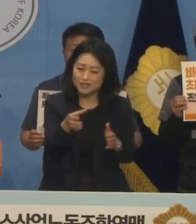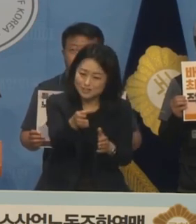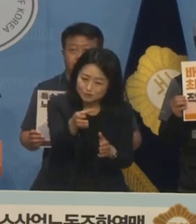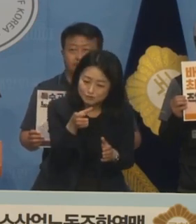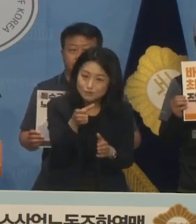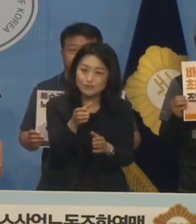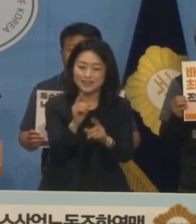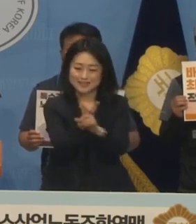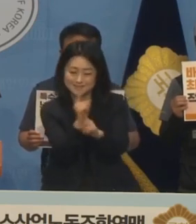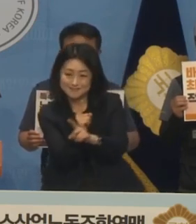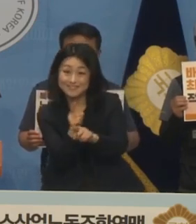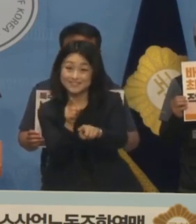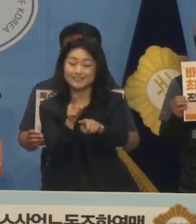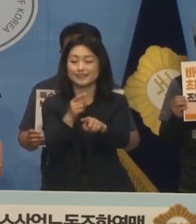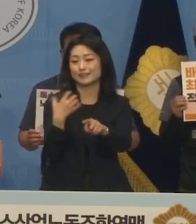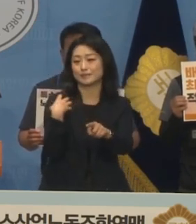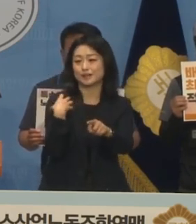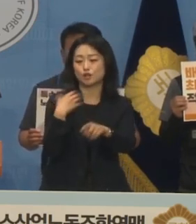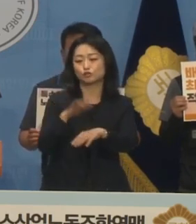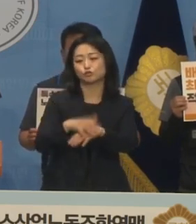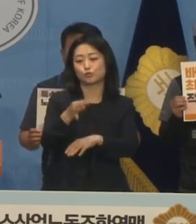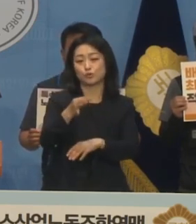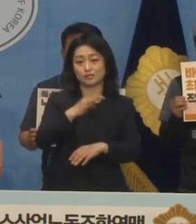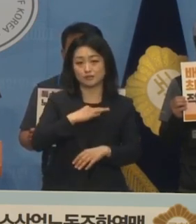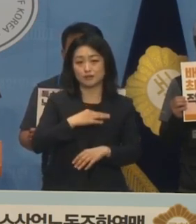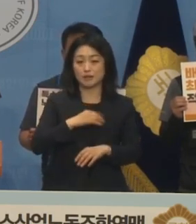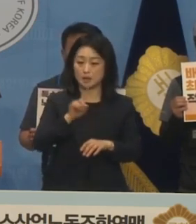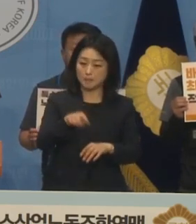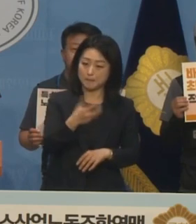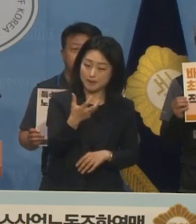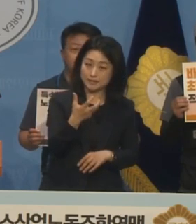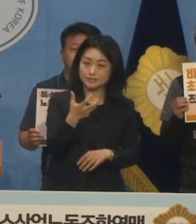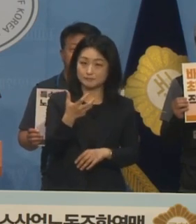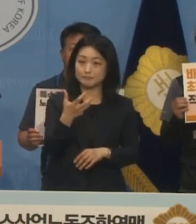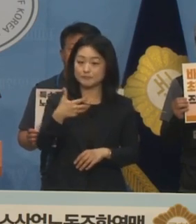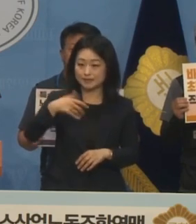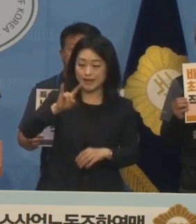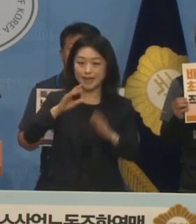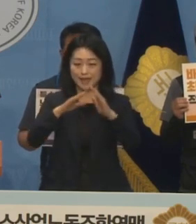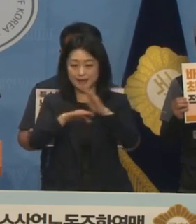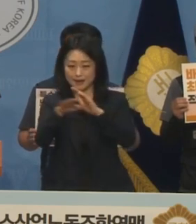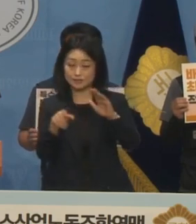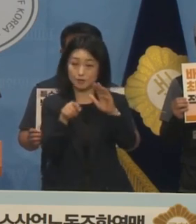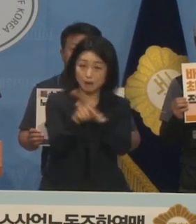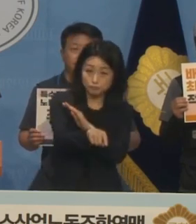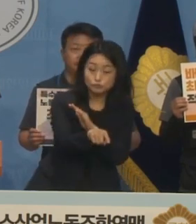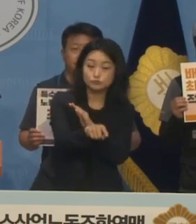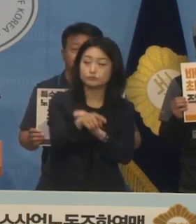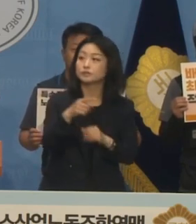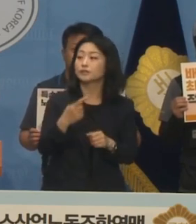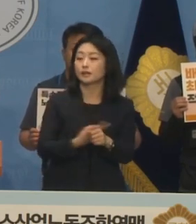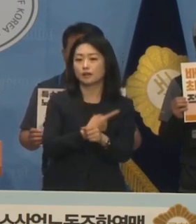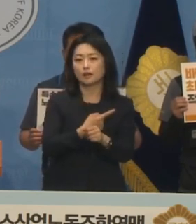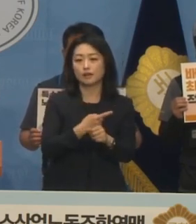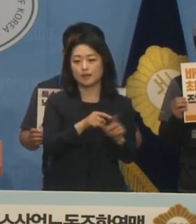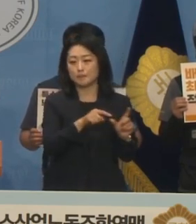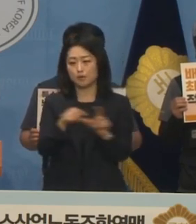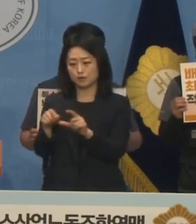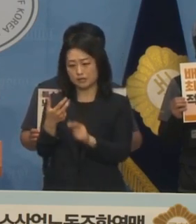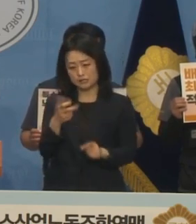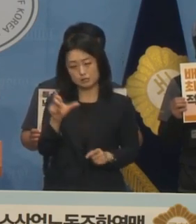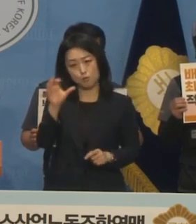생각하며 일하고 있습니다. 기업의 로고가 박힌 유니폼을 입고 자사의 제품을 관리 유지하는 업무를 진행하는 데 있어